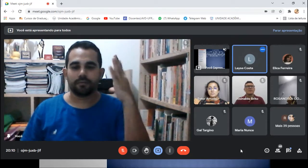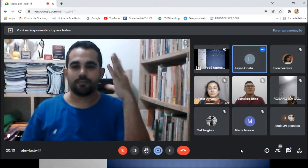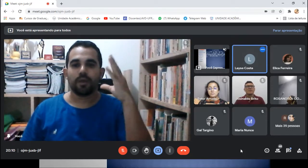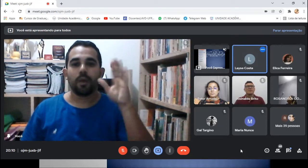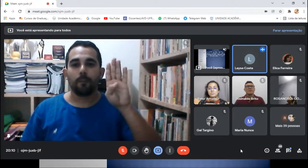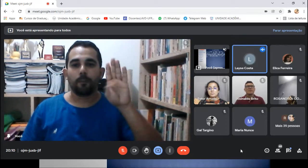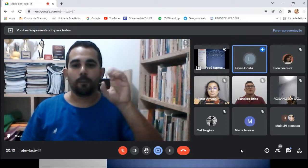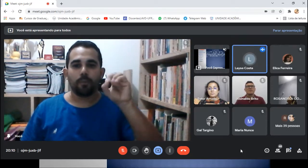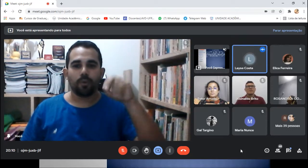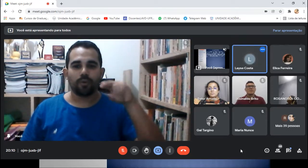Por exemplo,